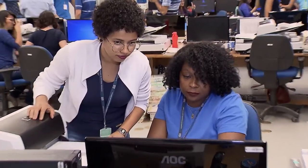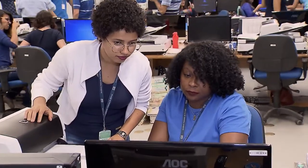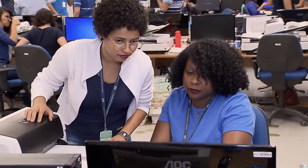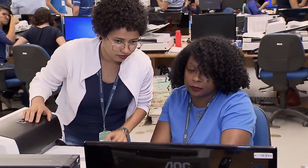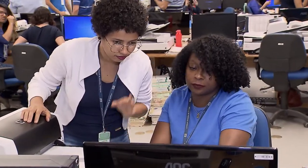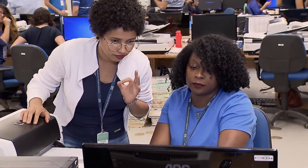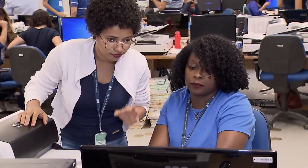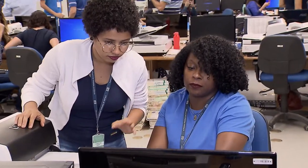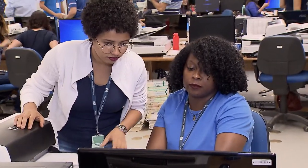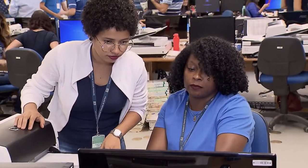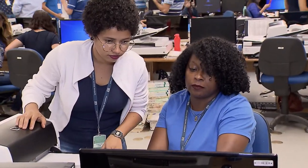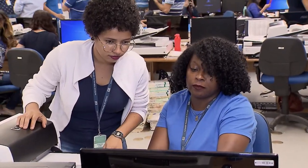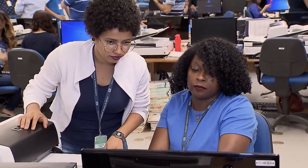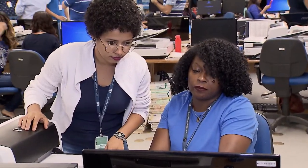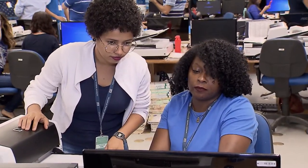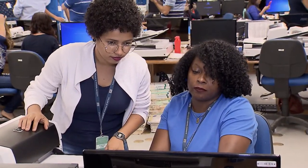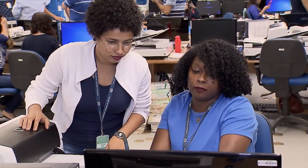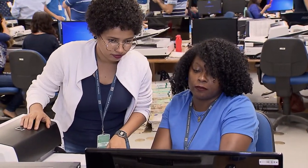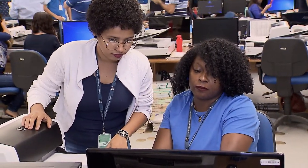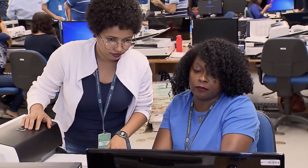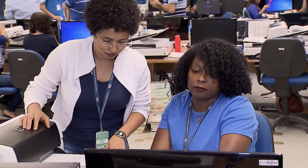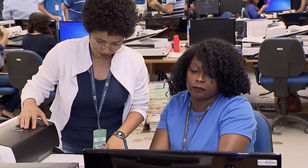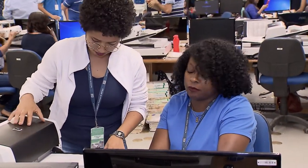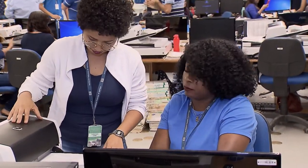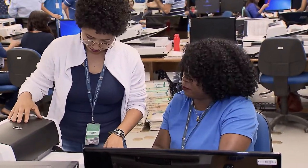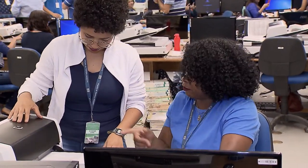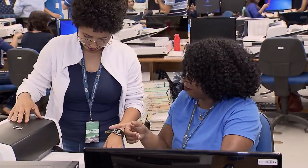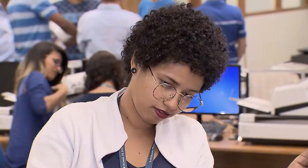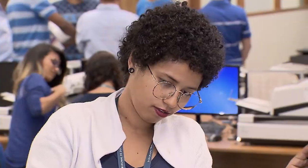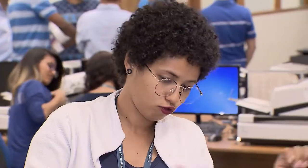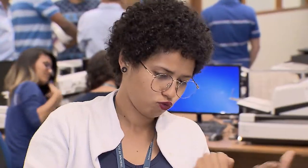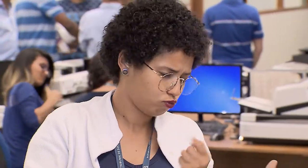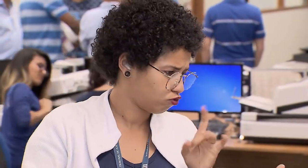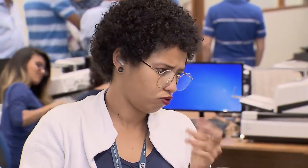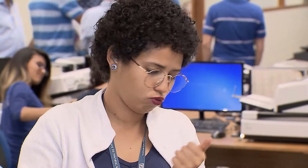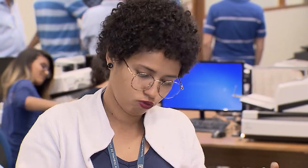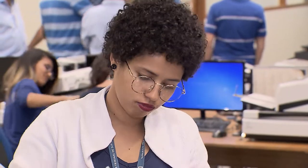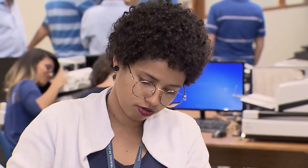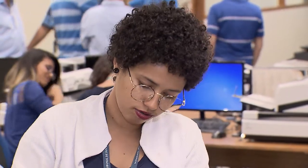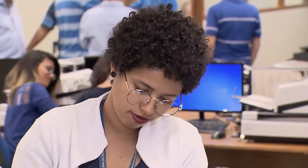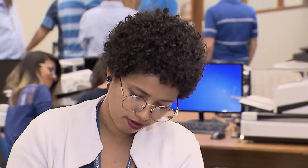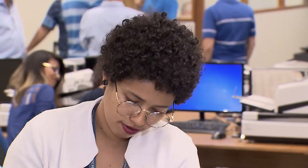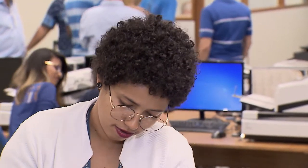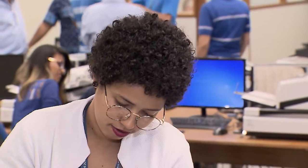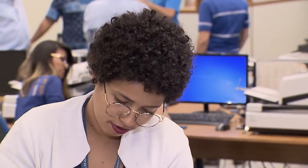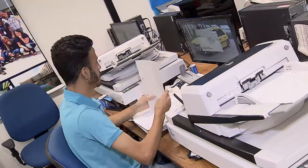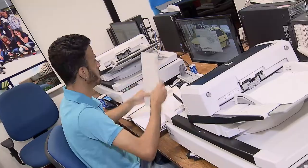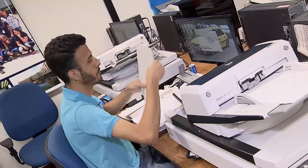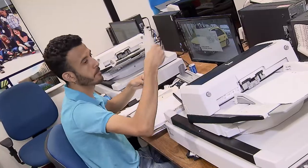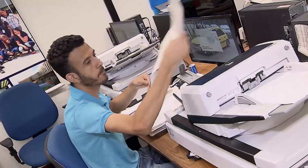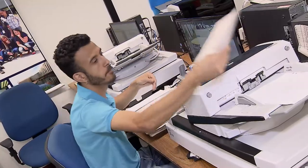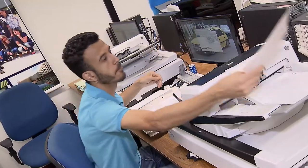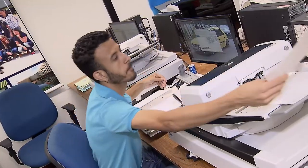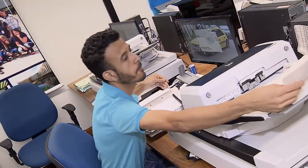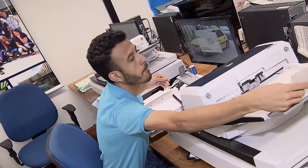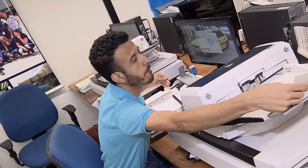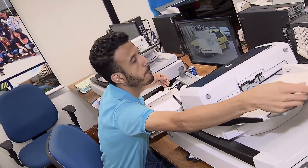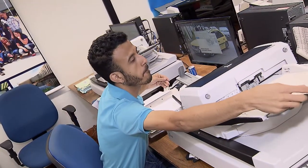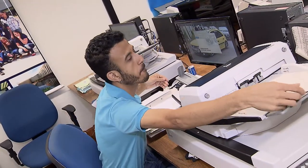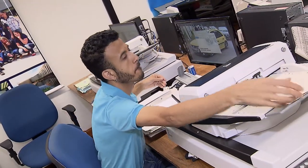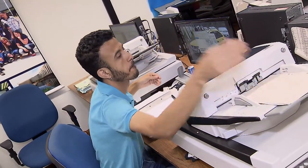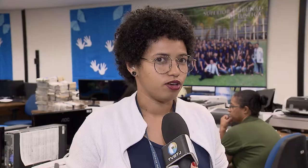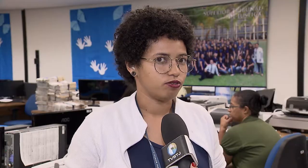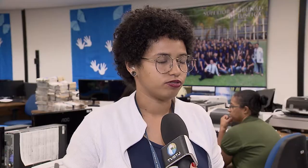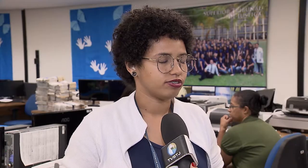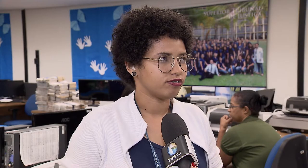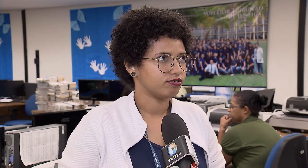carreira profissional. Hoje, além de comemorar o Dia do Surdo, também agradece a oportunidade de crescer no mercado de